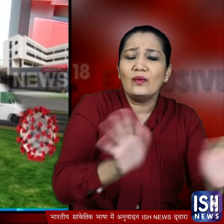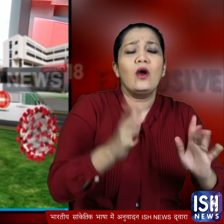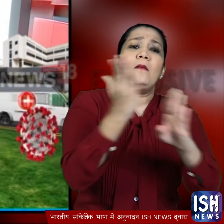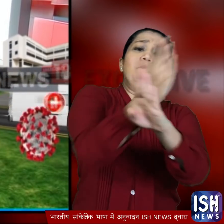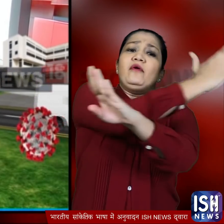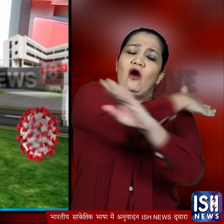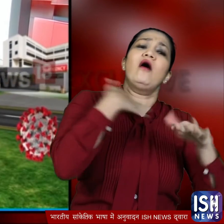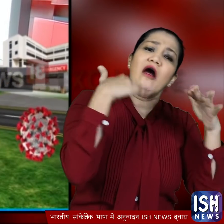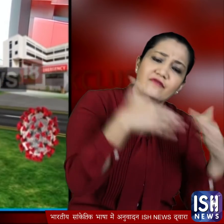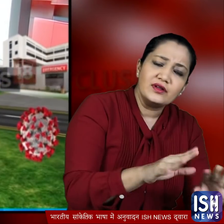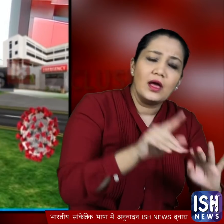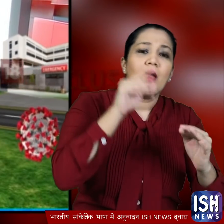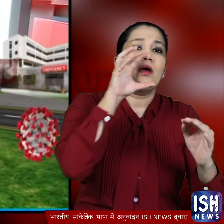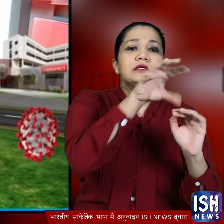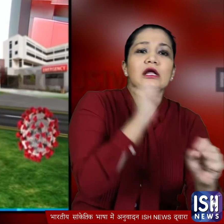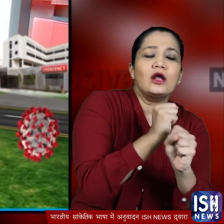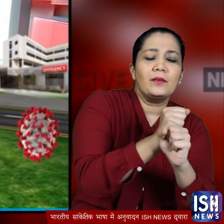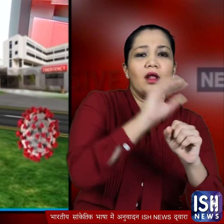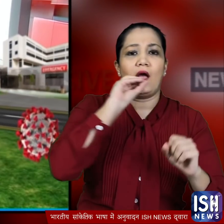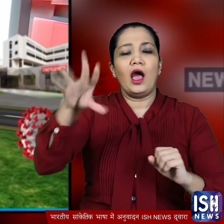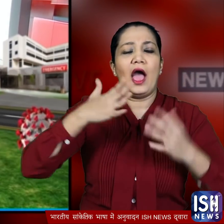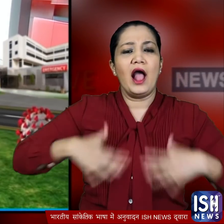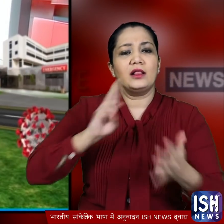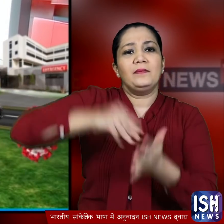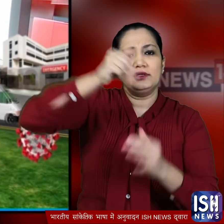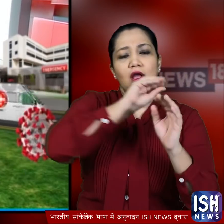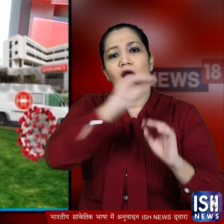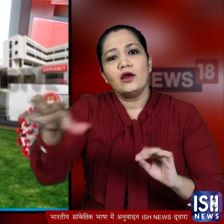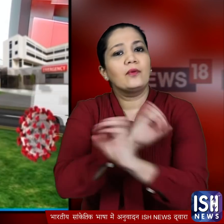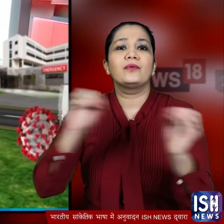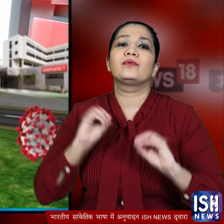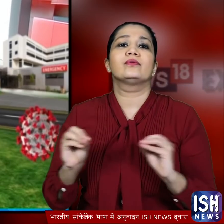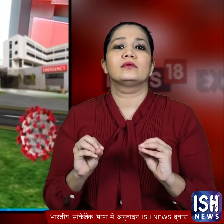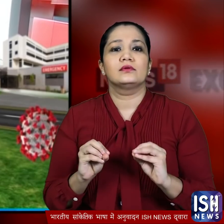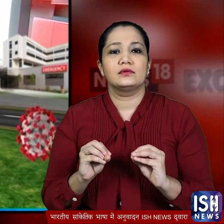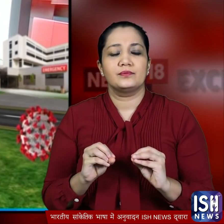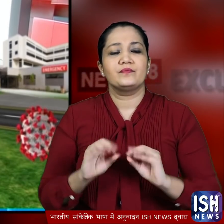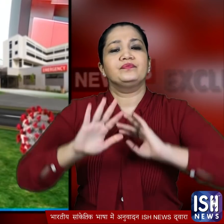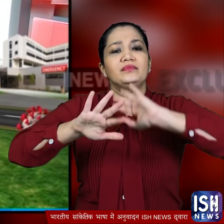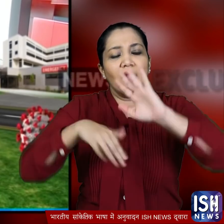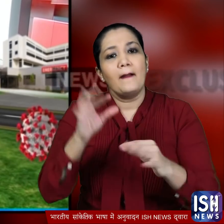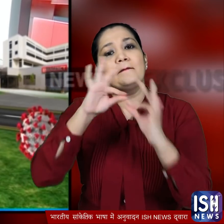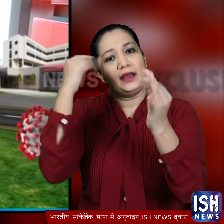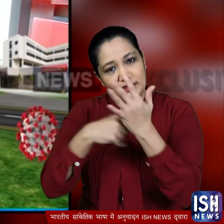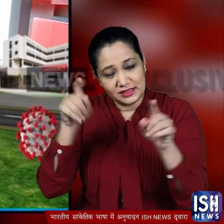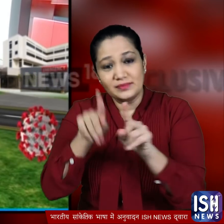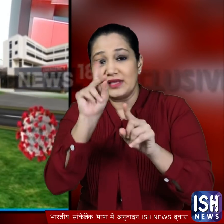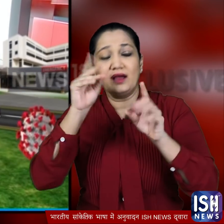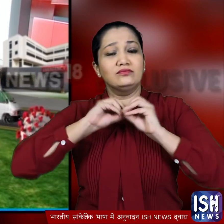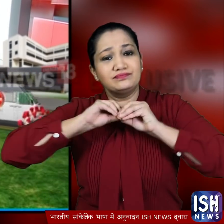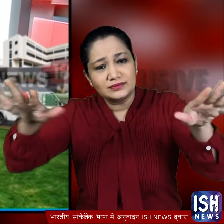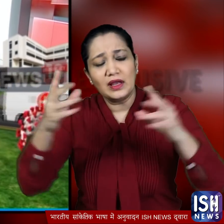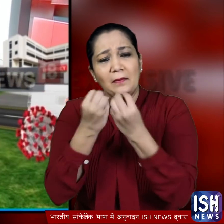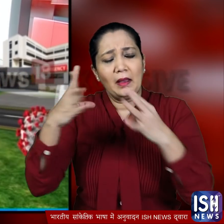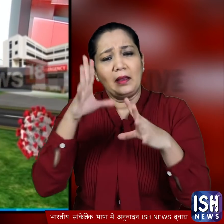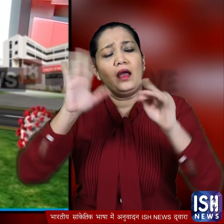मौतें पहले हुई थी, जिनकी जानकारी राज्य सरकार की तरफ से केंद्रीय स्वास्थ्य मंत्रालय को पहले नहीं दी गई थी। पहले बिहार ने भी दूसरी लहर